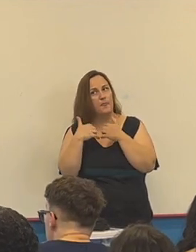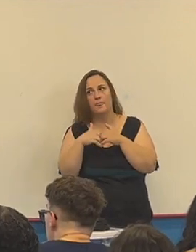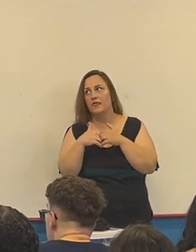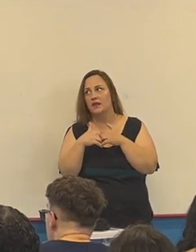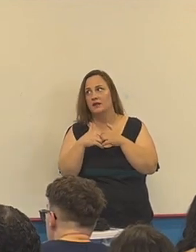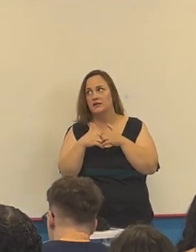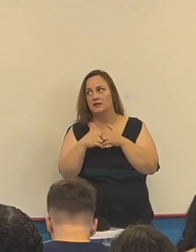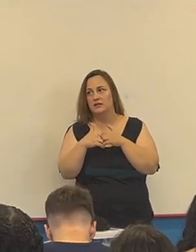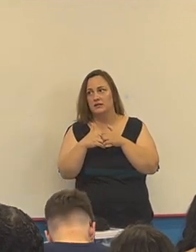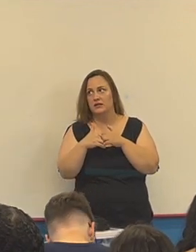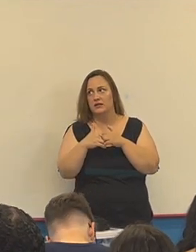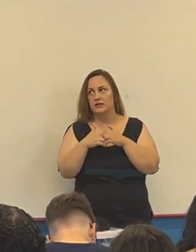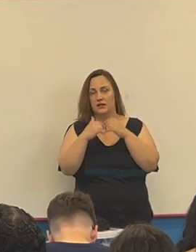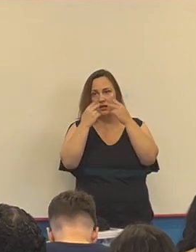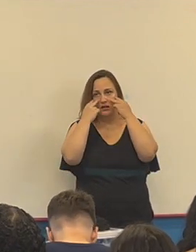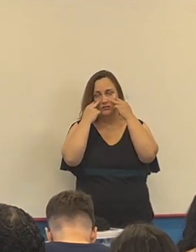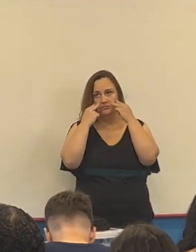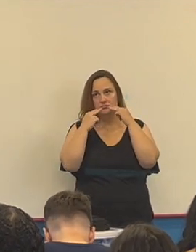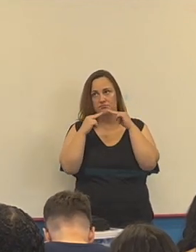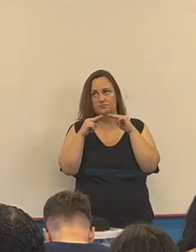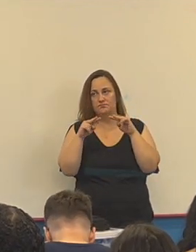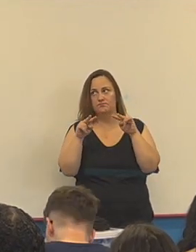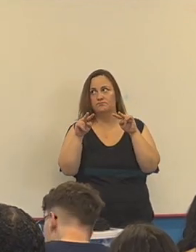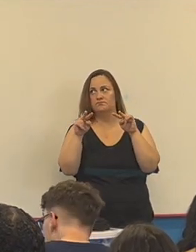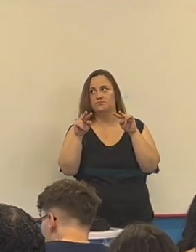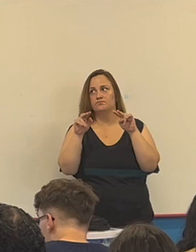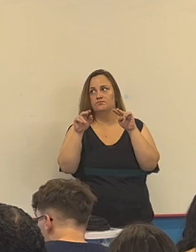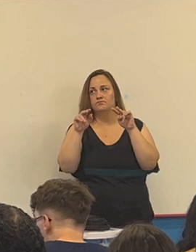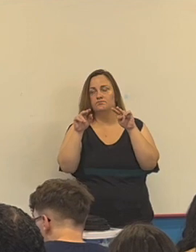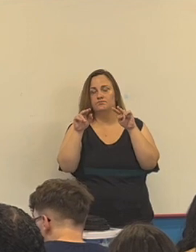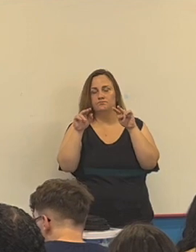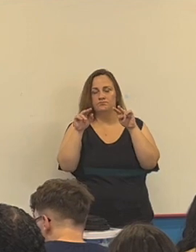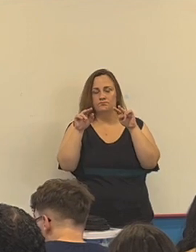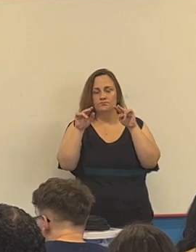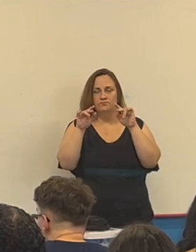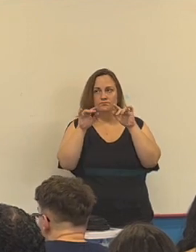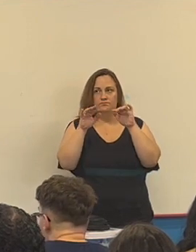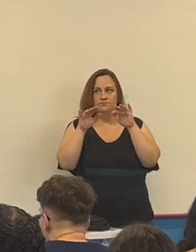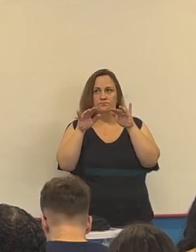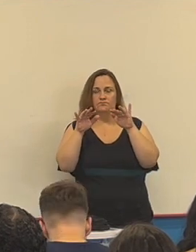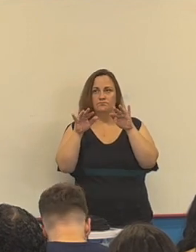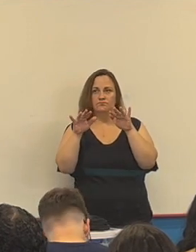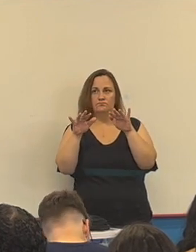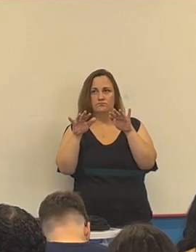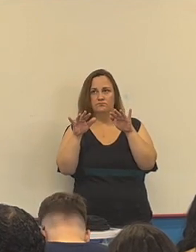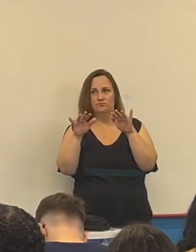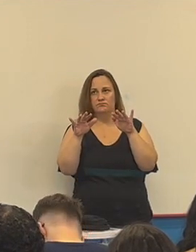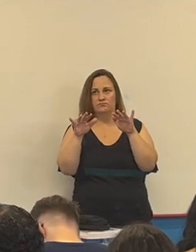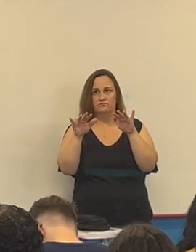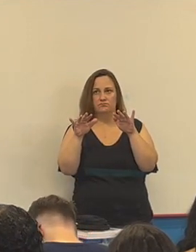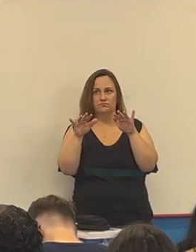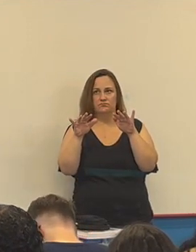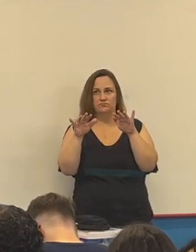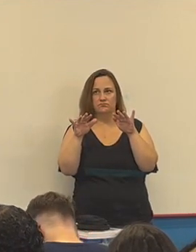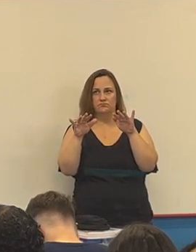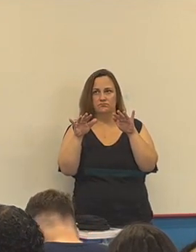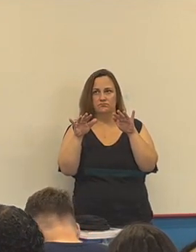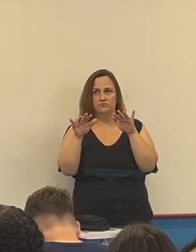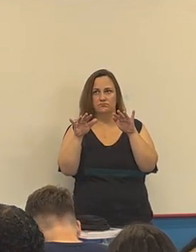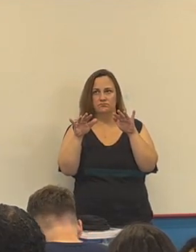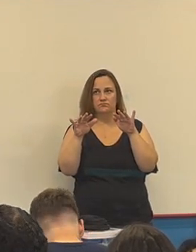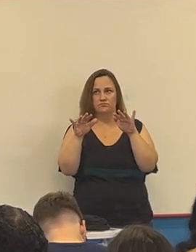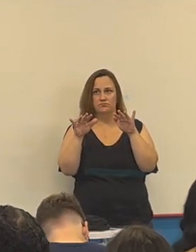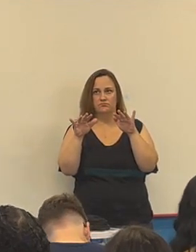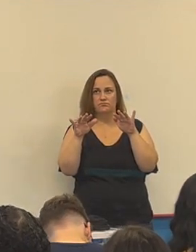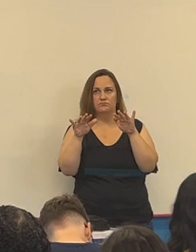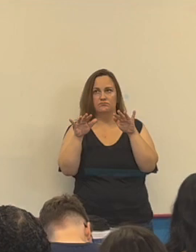se chama Olhos Distantes se Camuflam na Paisagem. É como se ele tivesse... Sabe quando você está com o olho parado, assim, mas